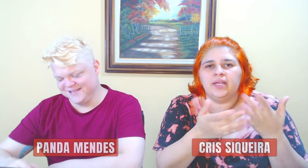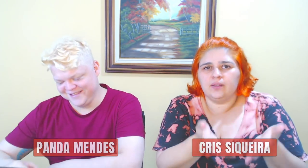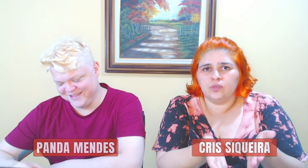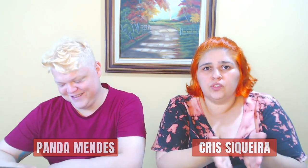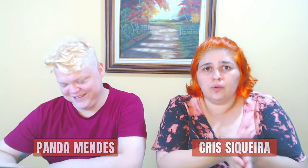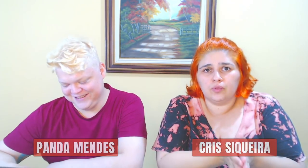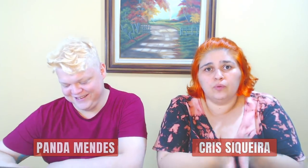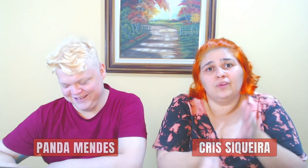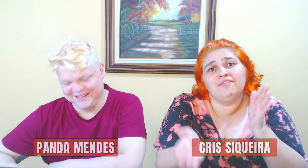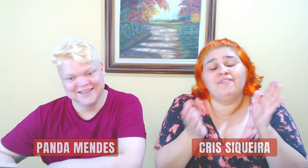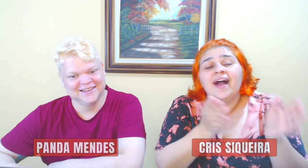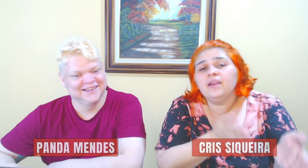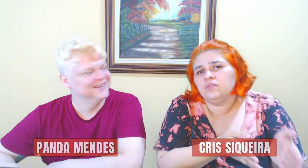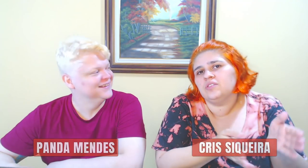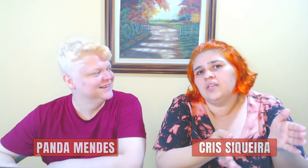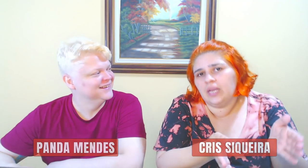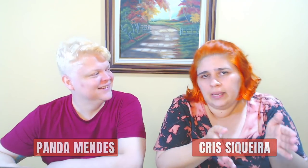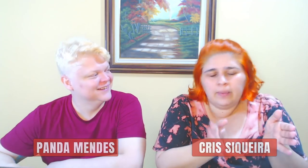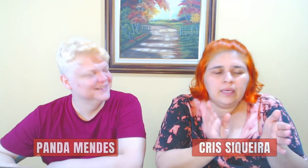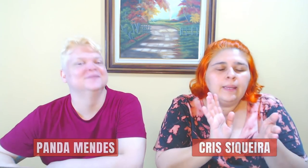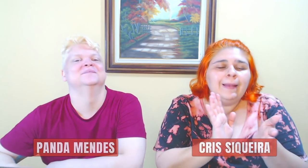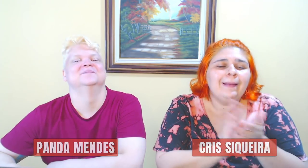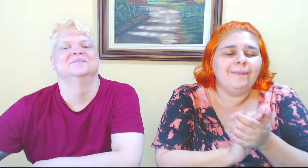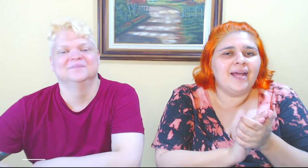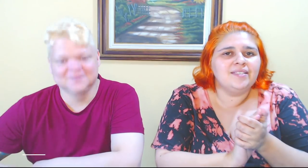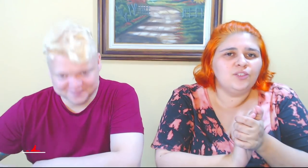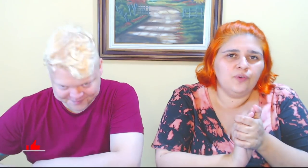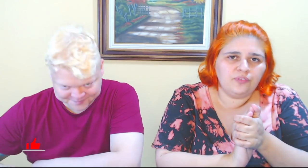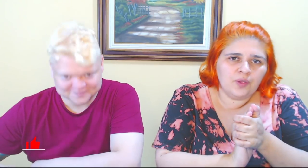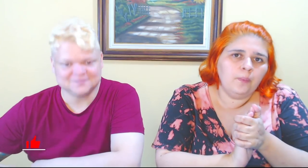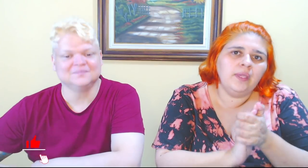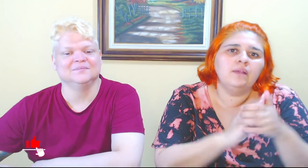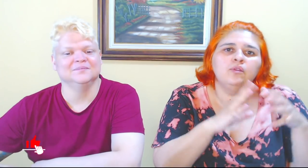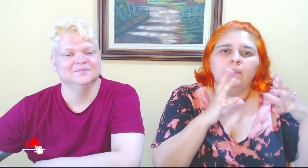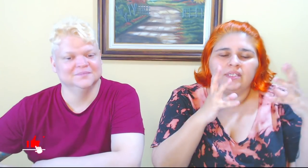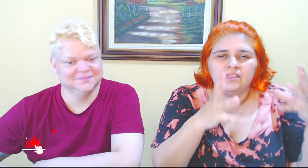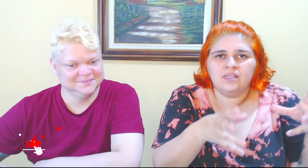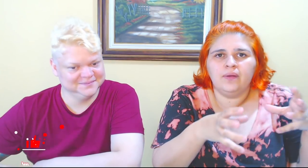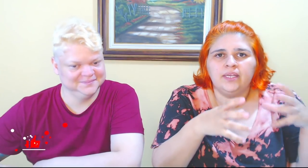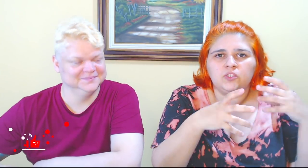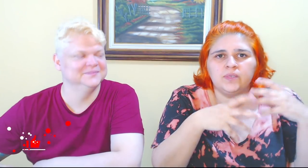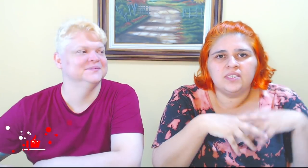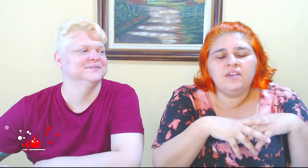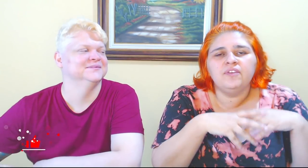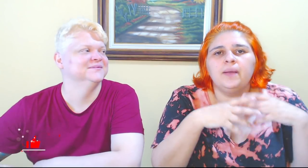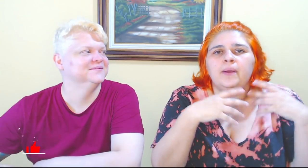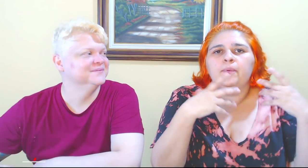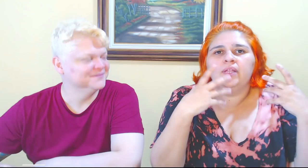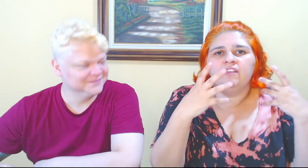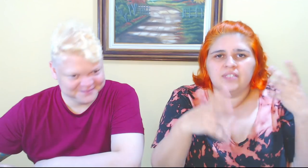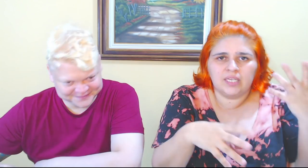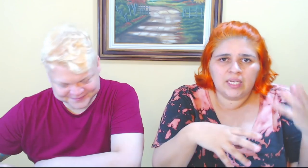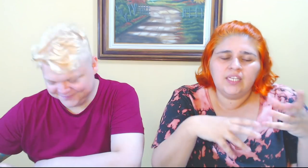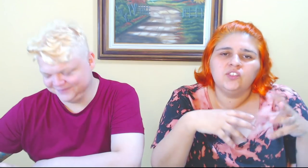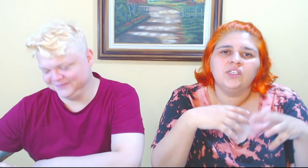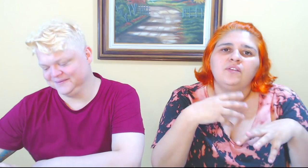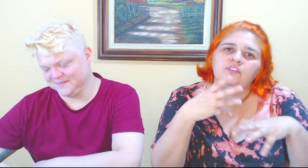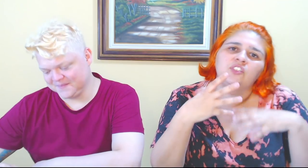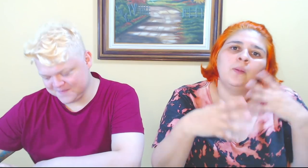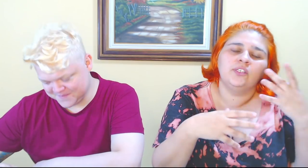criadores de conteúdo que falam de cinema Para assistir o filme numa sessão específica Para poder fazer crítica, enfim, geralmente